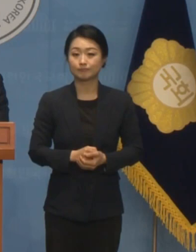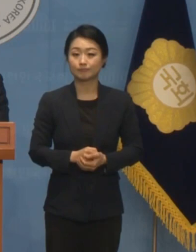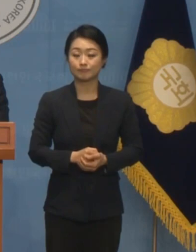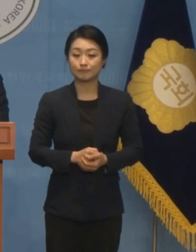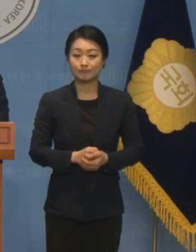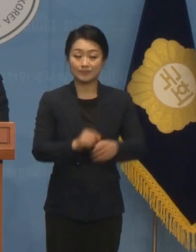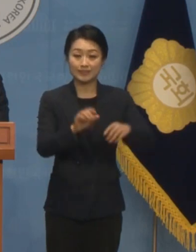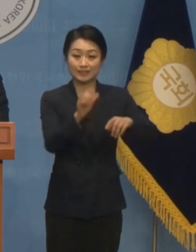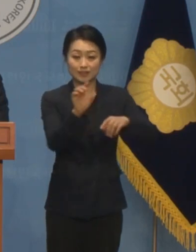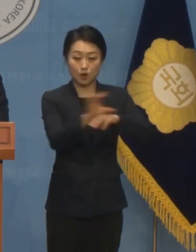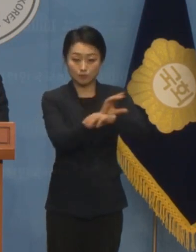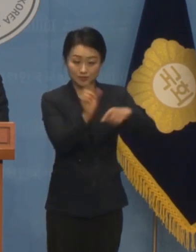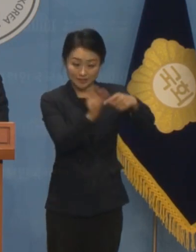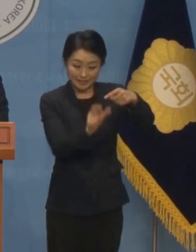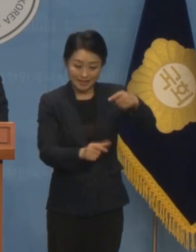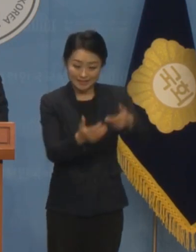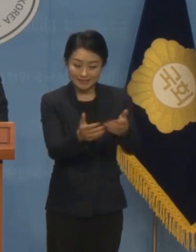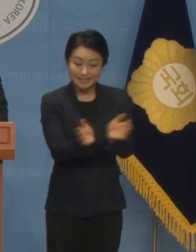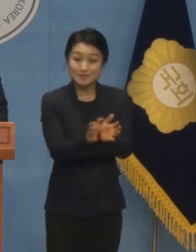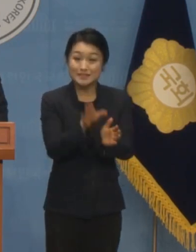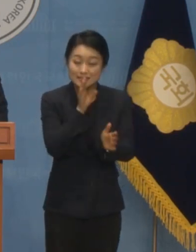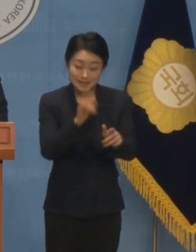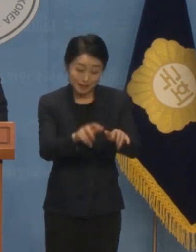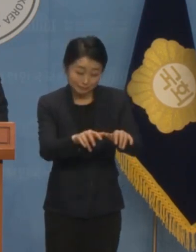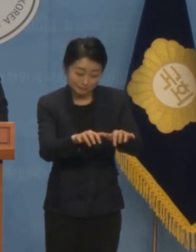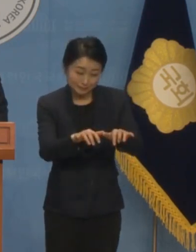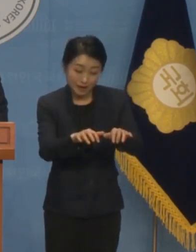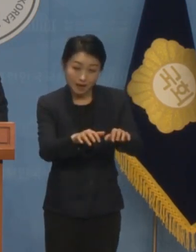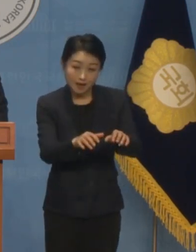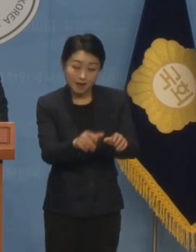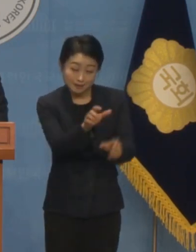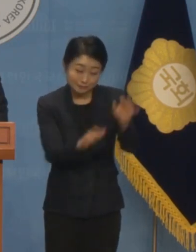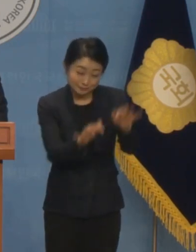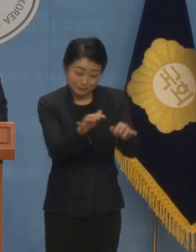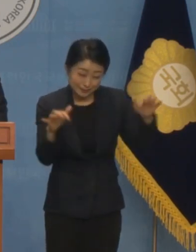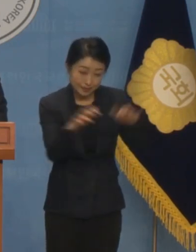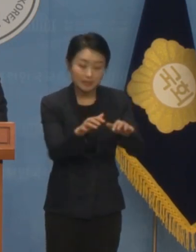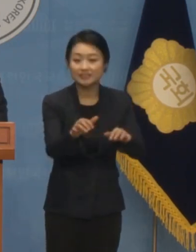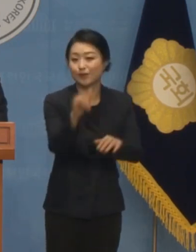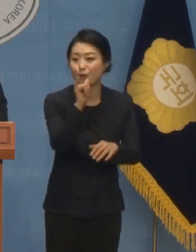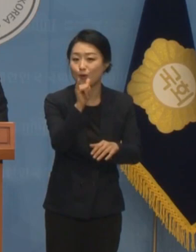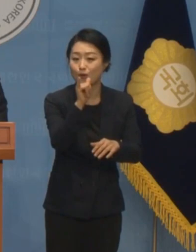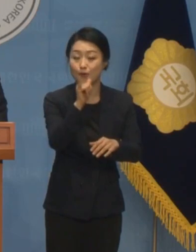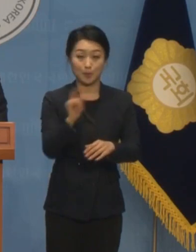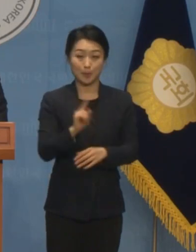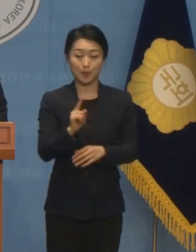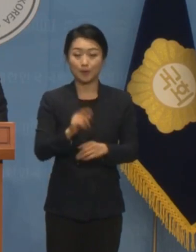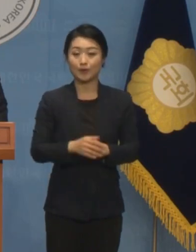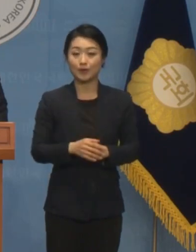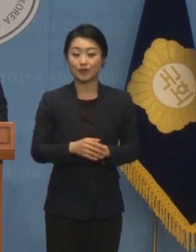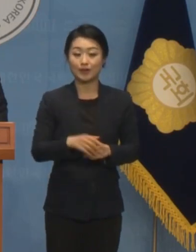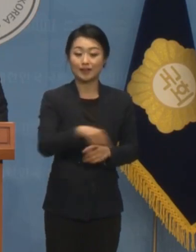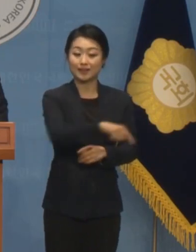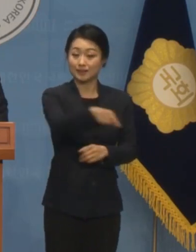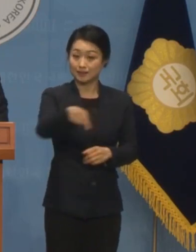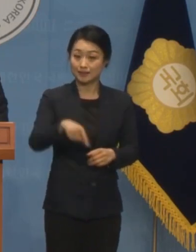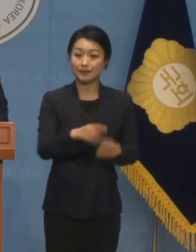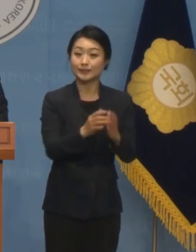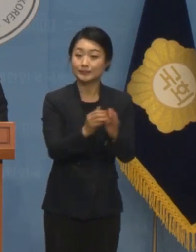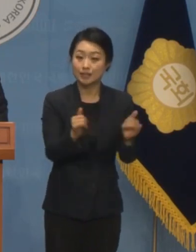댓글팀이 실제 했다는 정황도 드러나고 있습니다. 언론 보도에 따르면 댓글 부대로